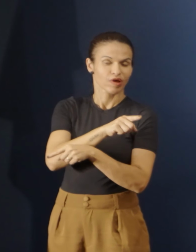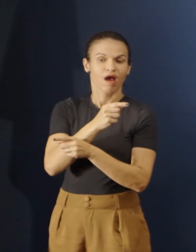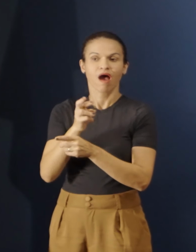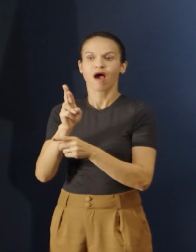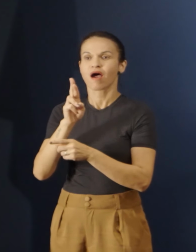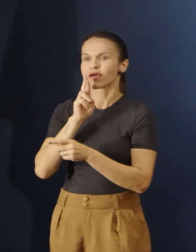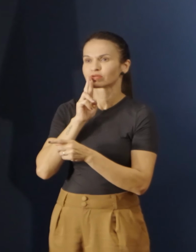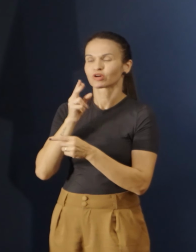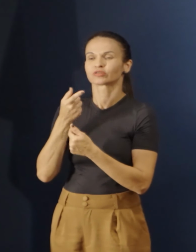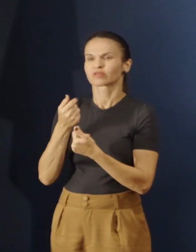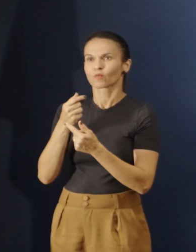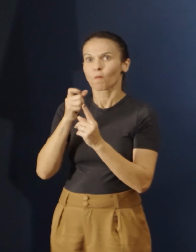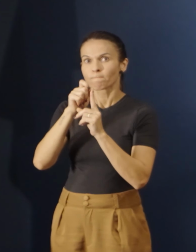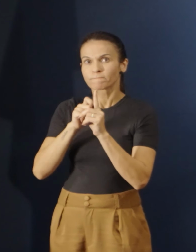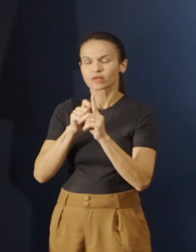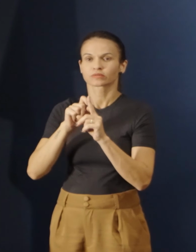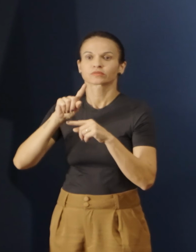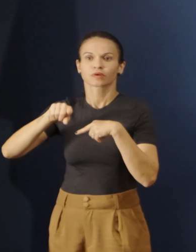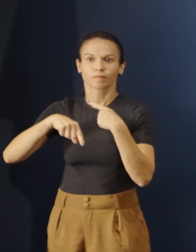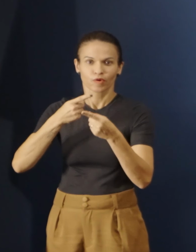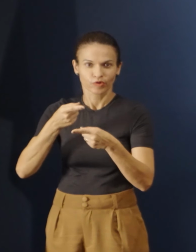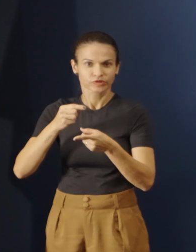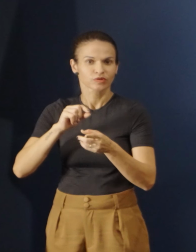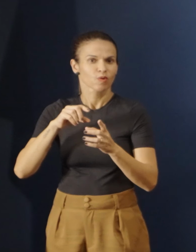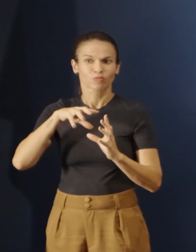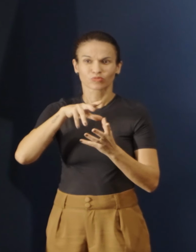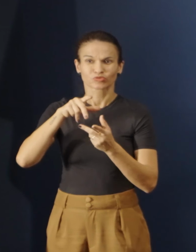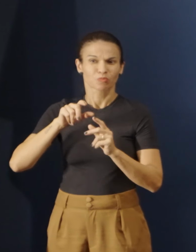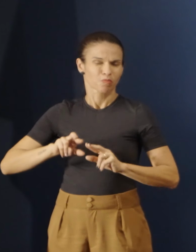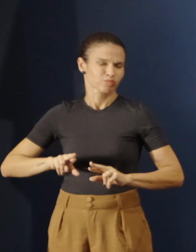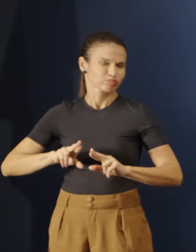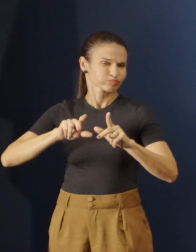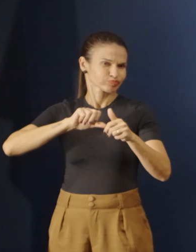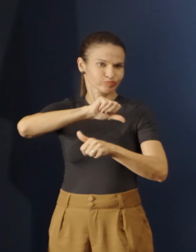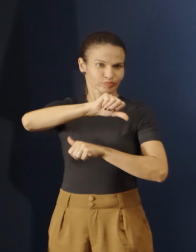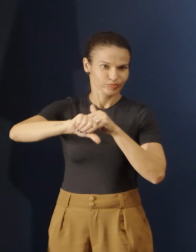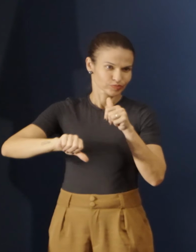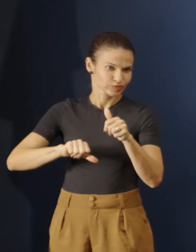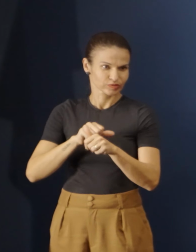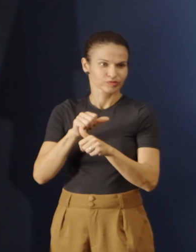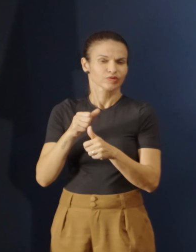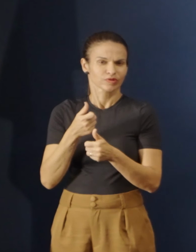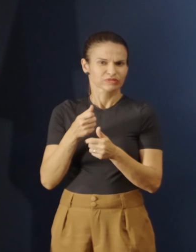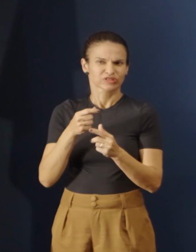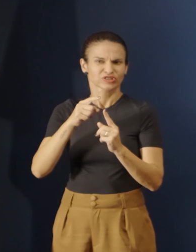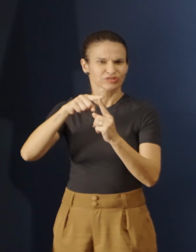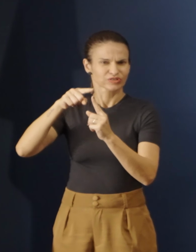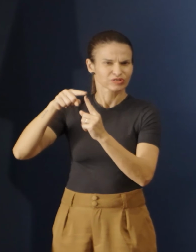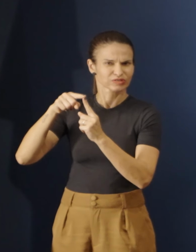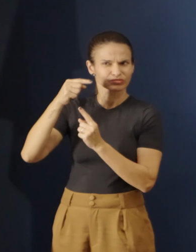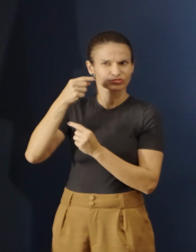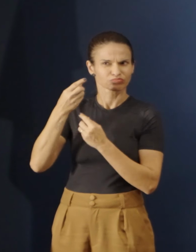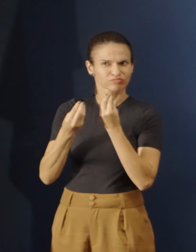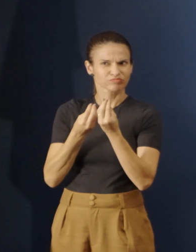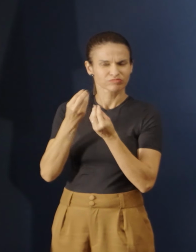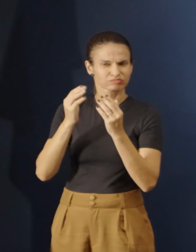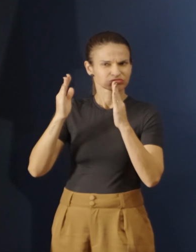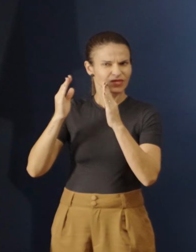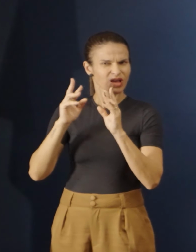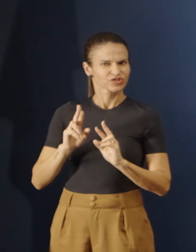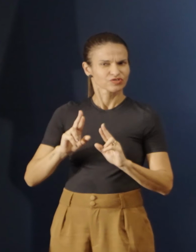resposta chegava quase um mês depois. O mundo de hoje não permite mais isso, não permite mais essa liturgia. Nossa noção do tempo é uma noção